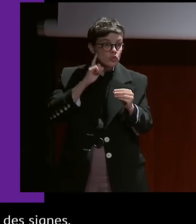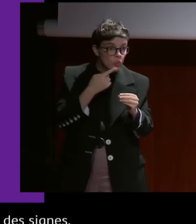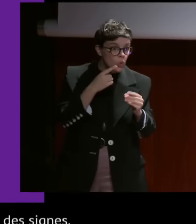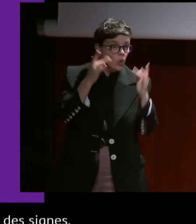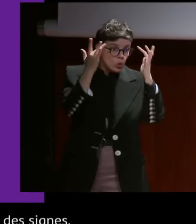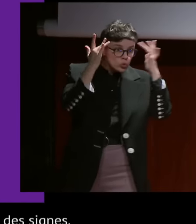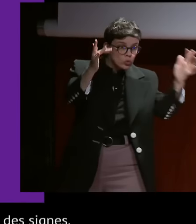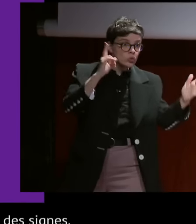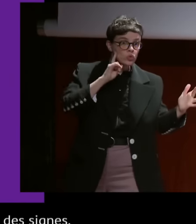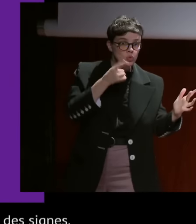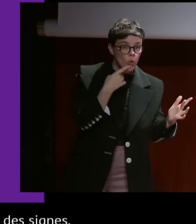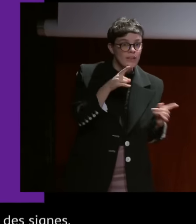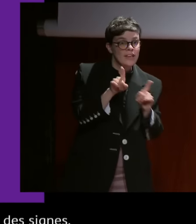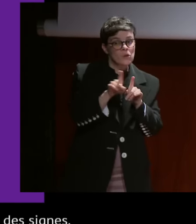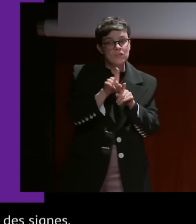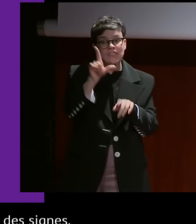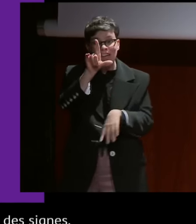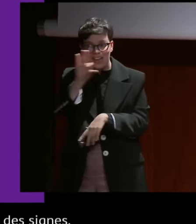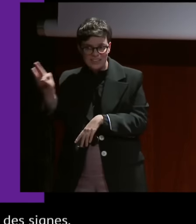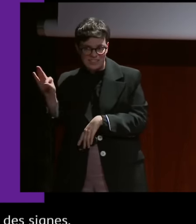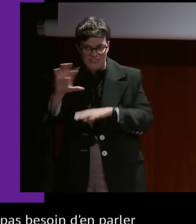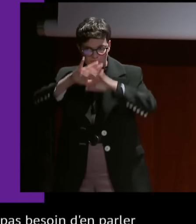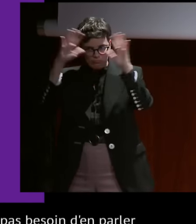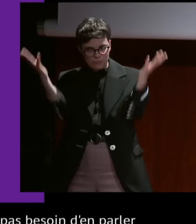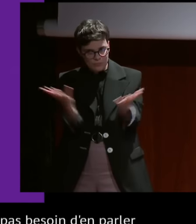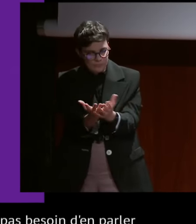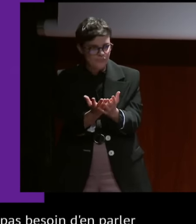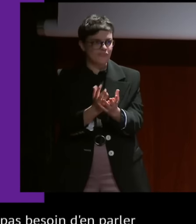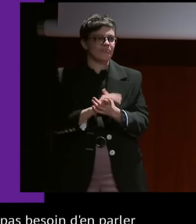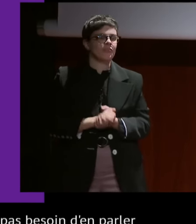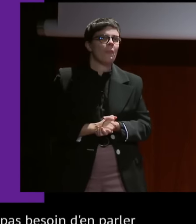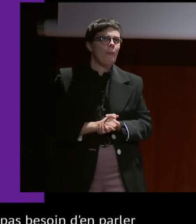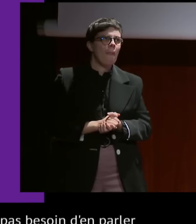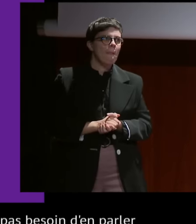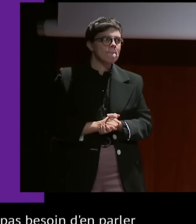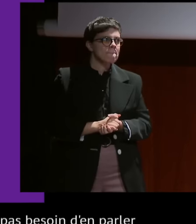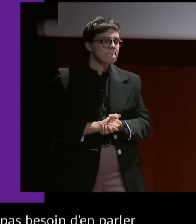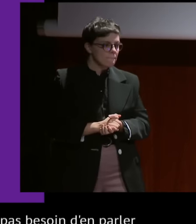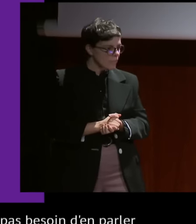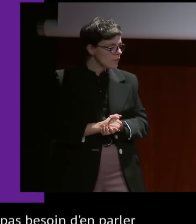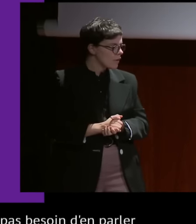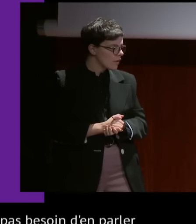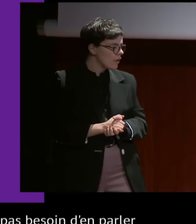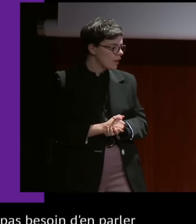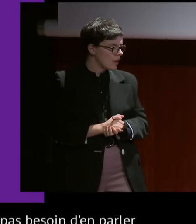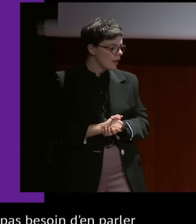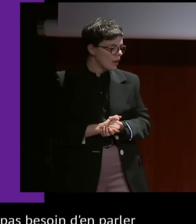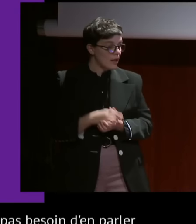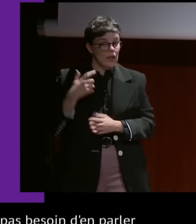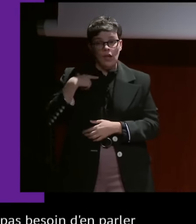littéraires sur le monde sourd, sur la culture sourde et aussi sur la langue des signes.